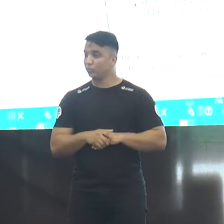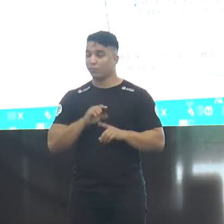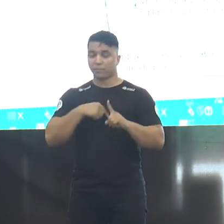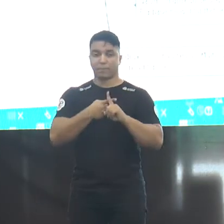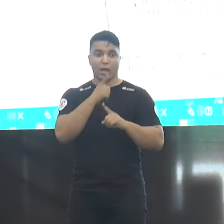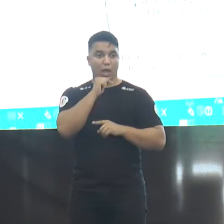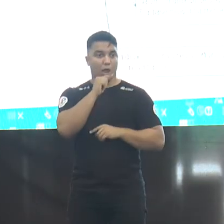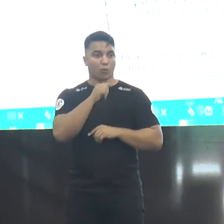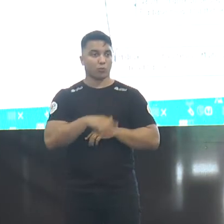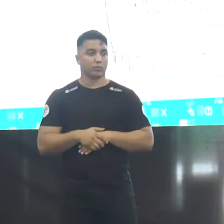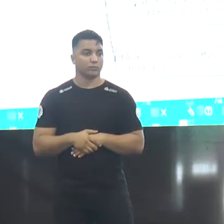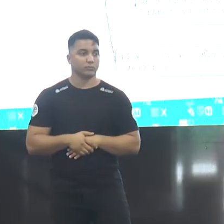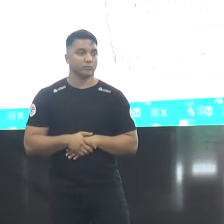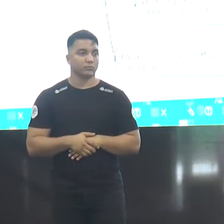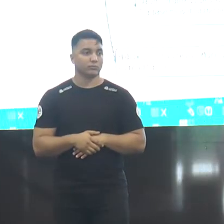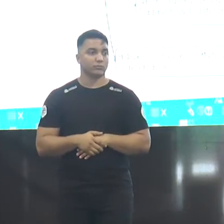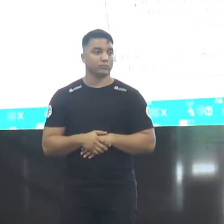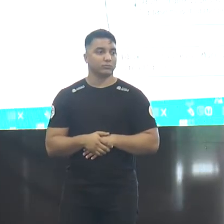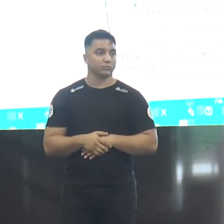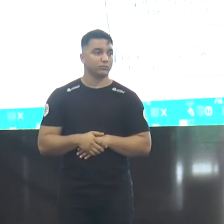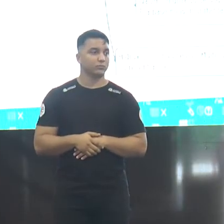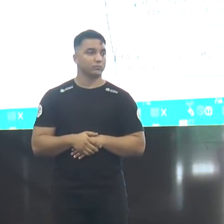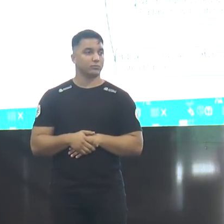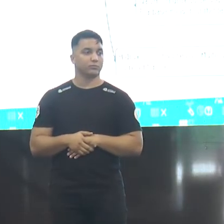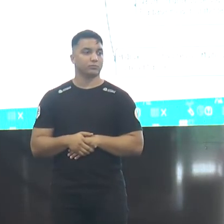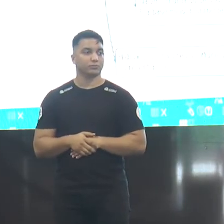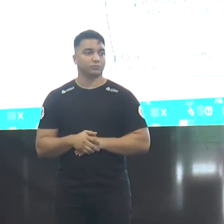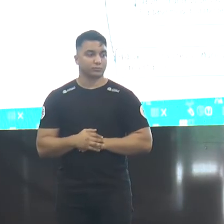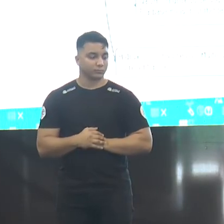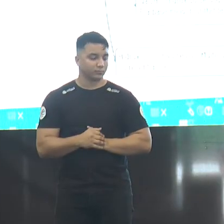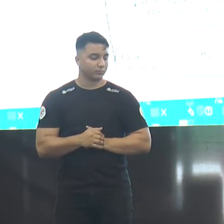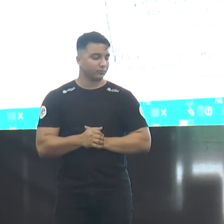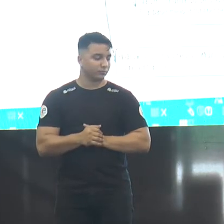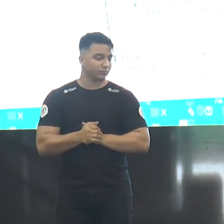Tudo bem, olha como tá bonitinho isso aqui. Ácido mais base, sal mais água.